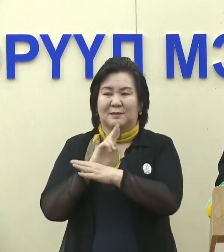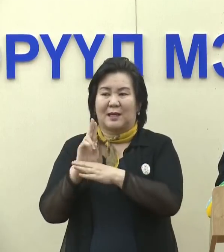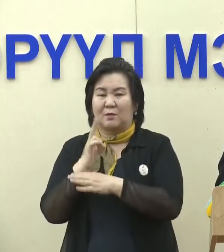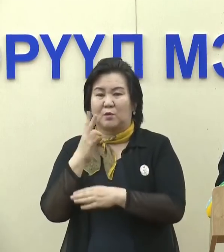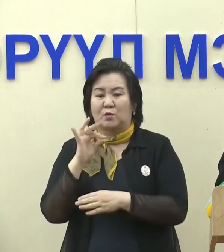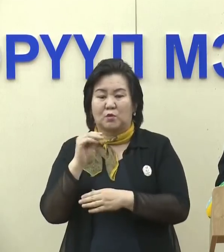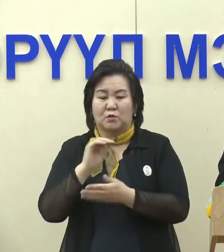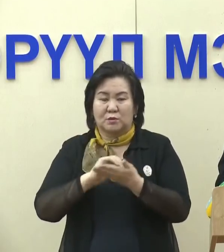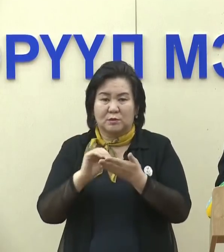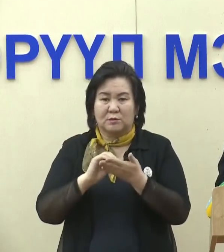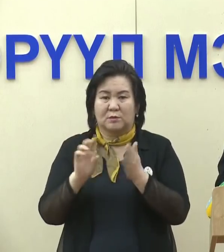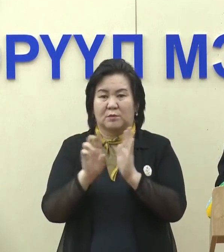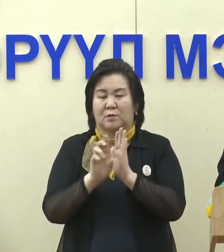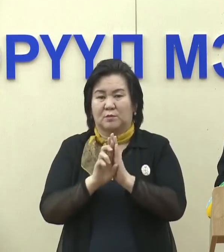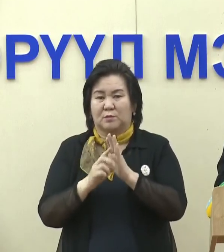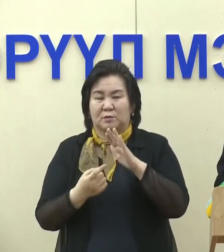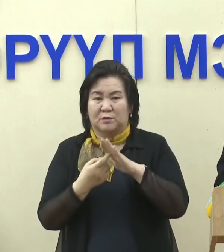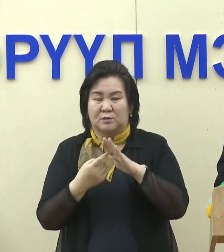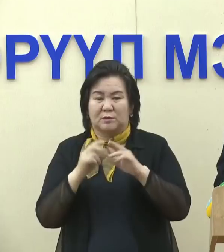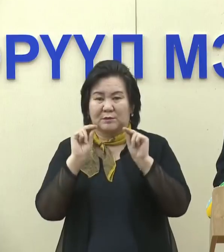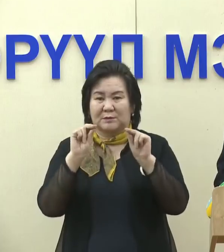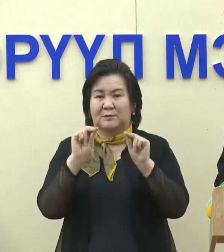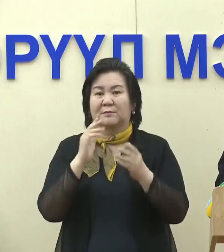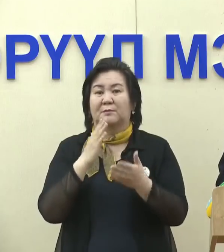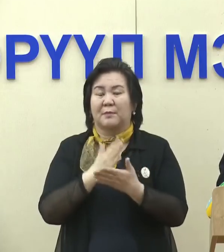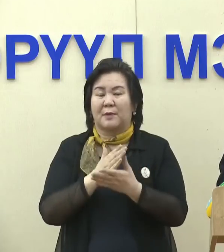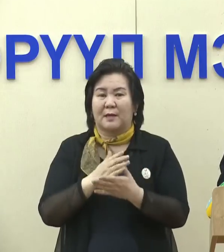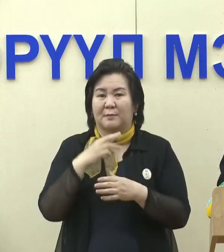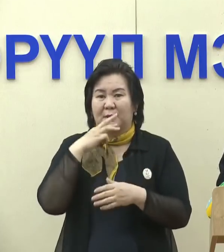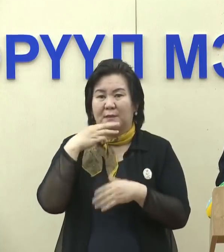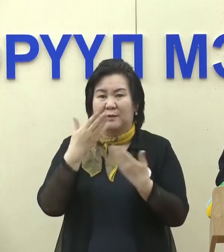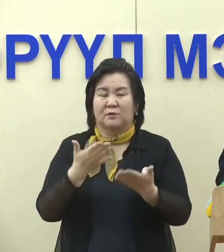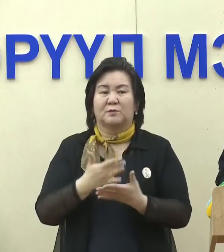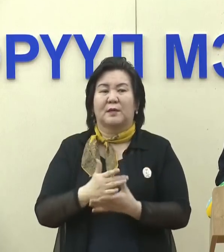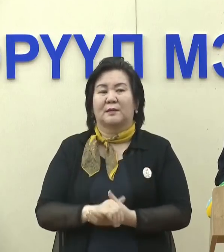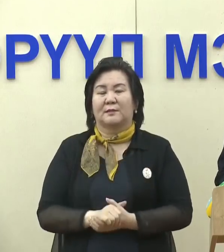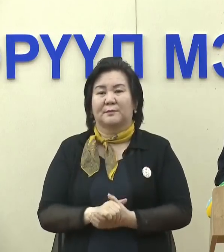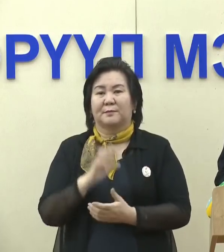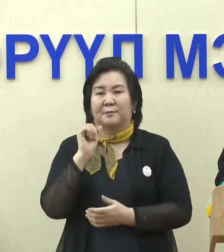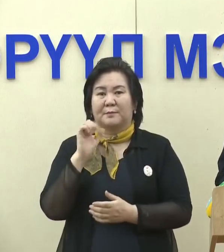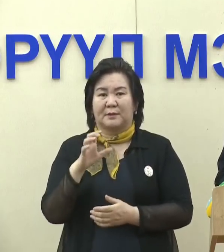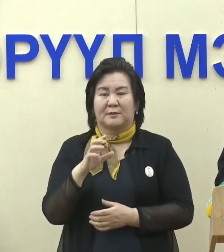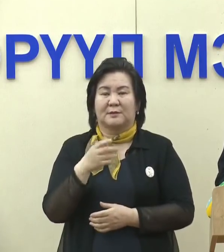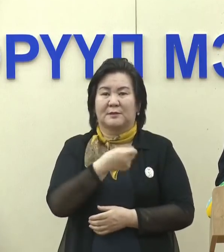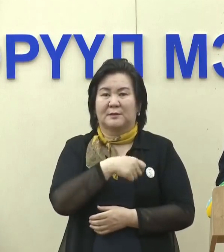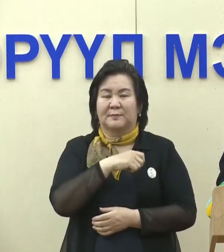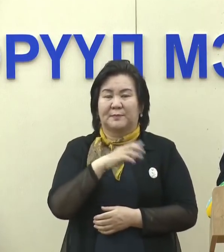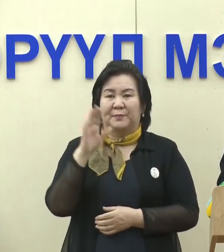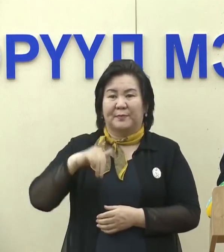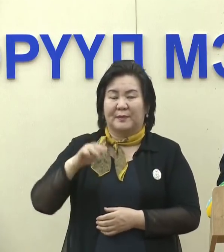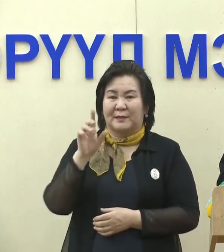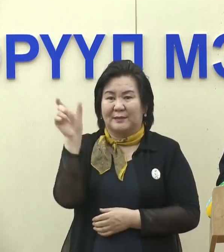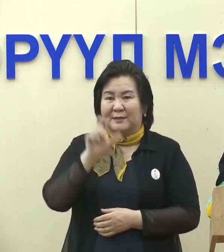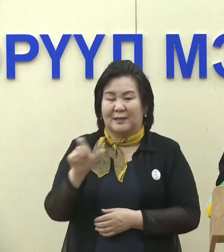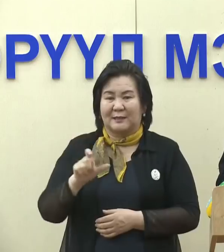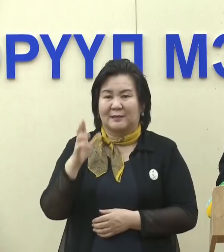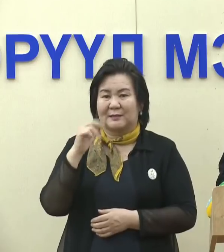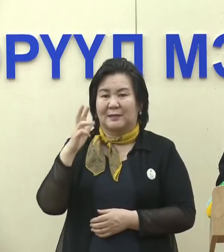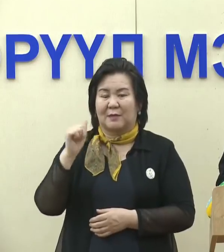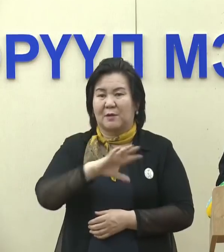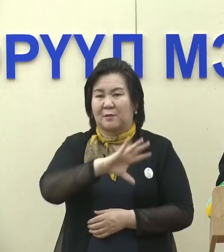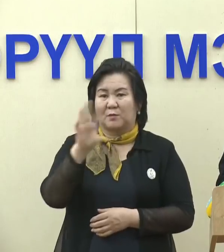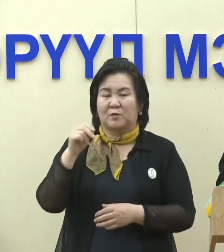зэрэг бусад боломжит хувилбаруудыг судалж байна гэдгийг мэдгдсэн байна. За мөн Ирландд ирэх даваа гарагаас эхэлж бүх